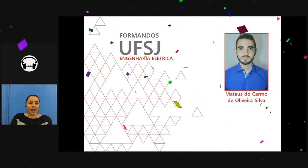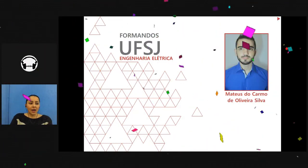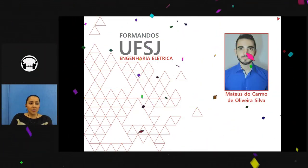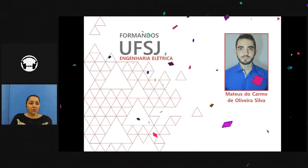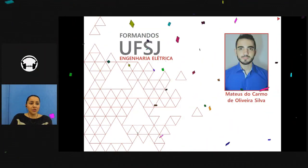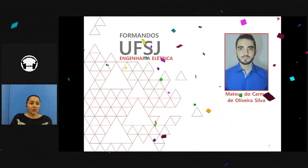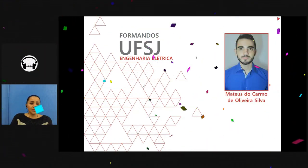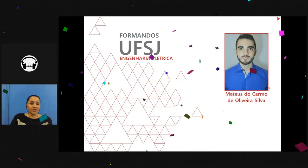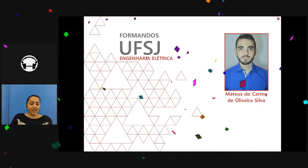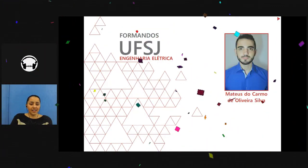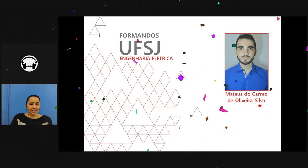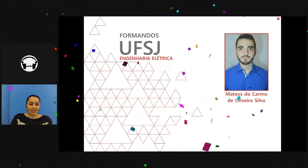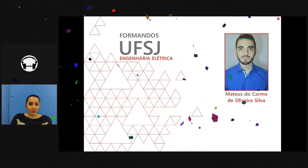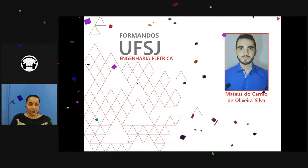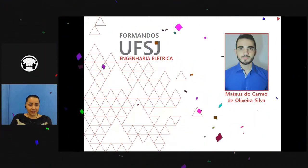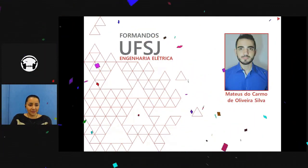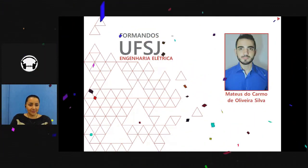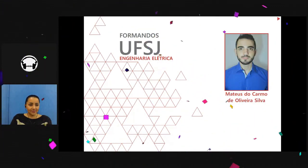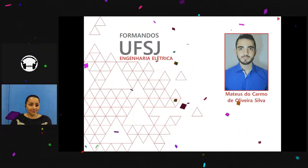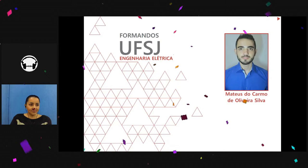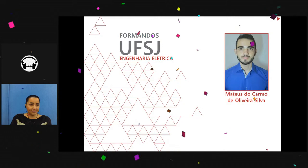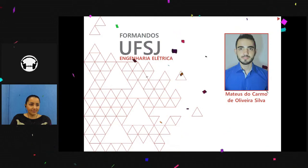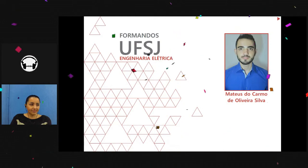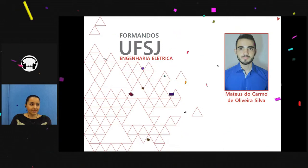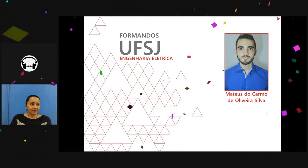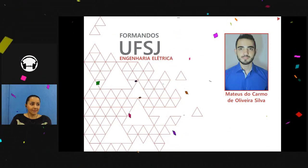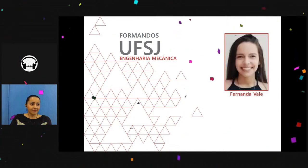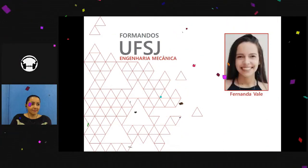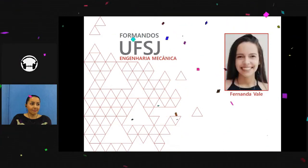Matheus do Carmo de Oliveira Silva.